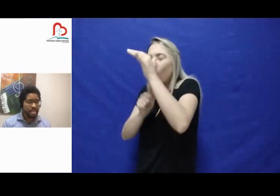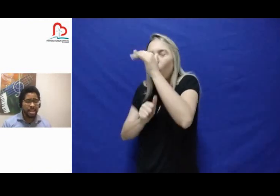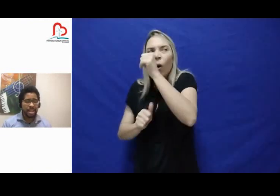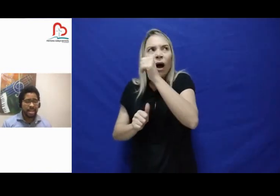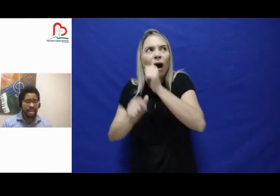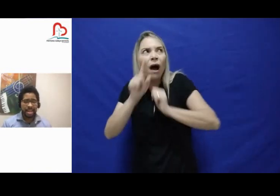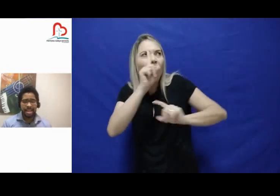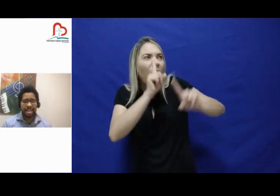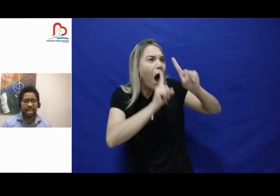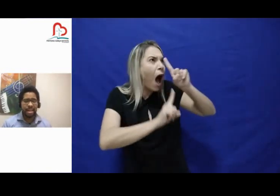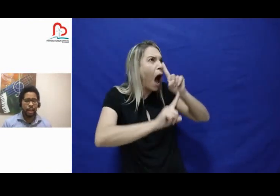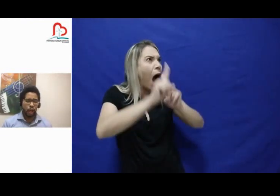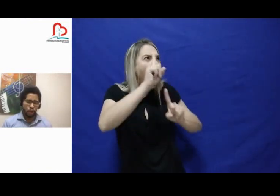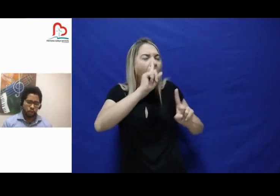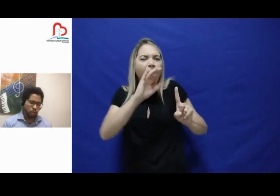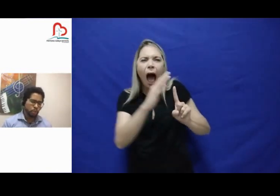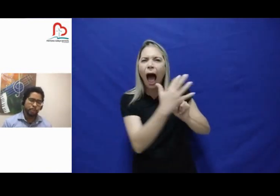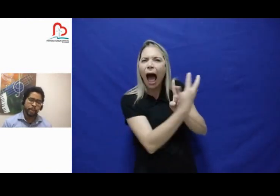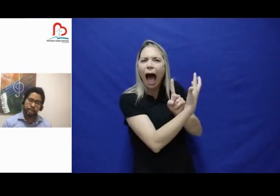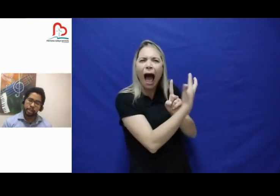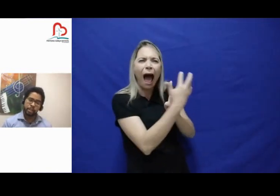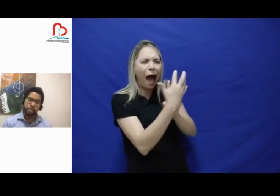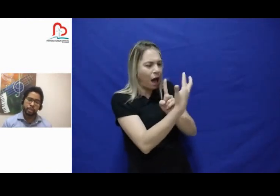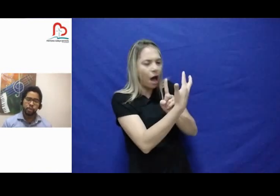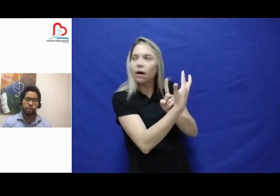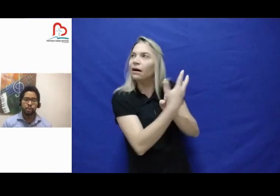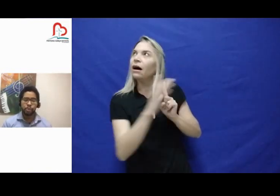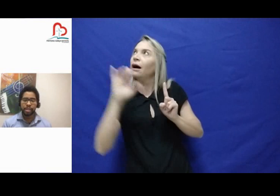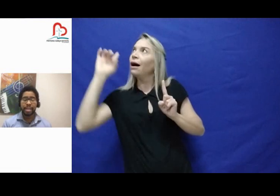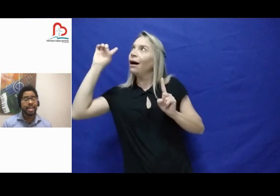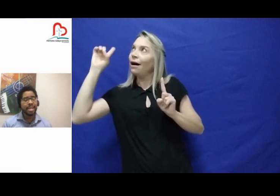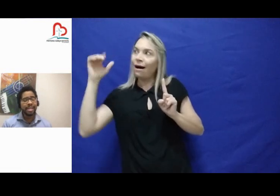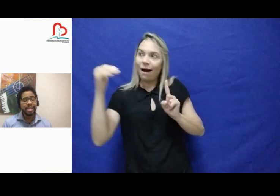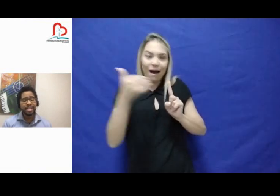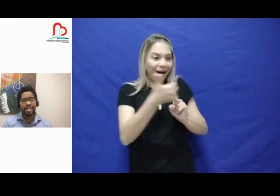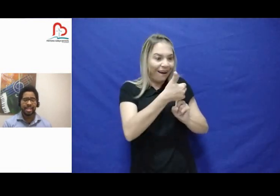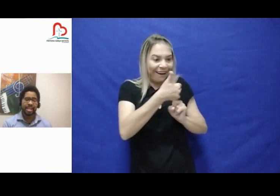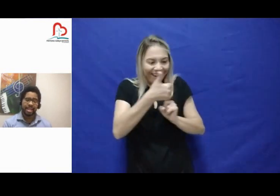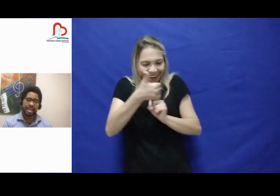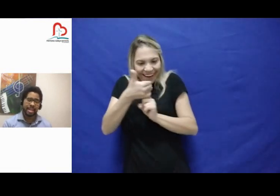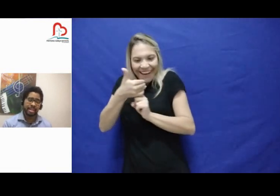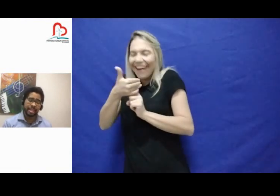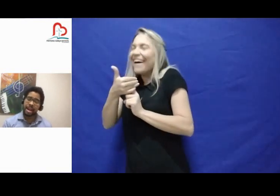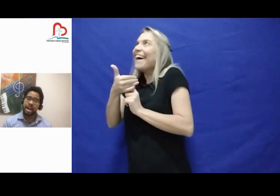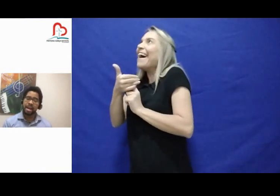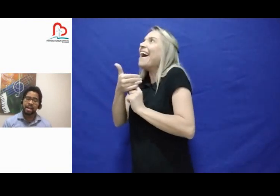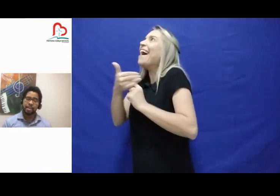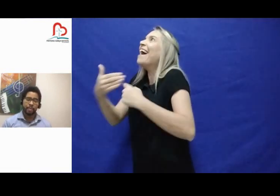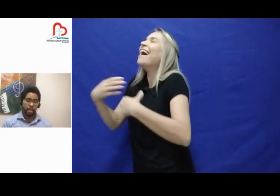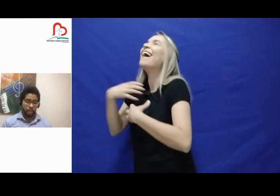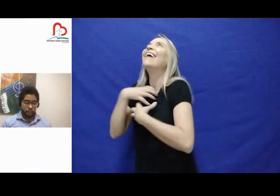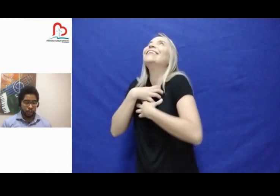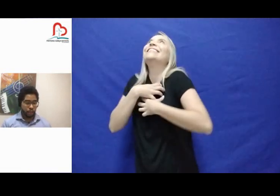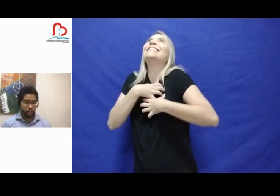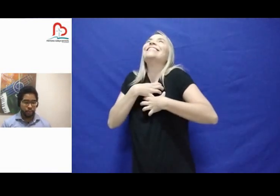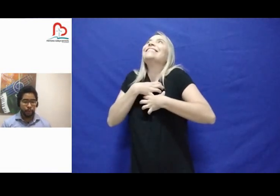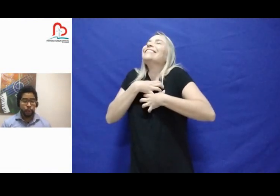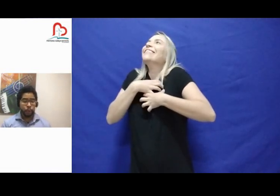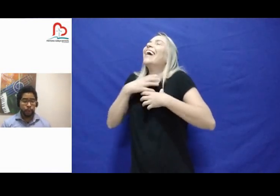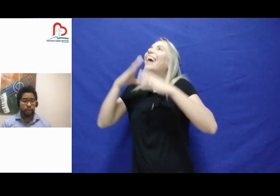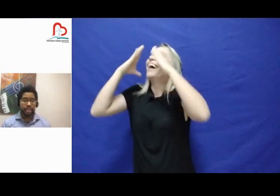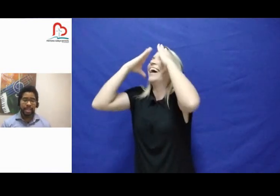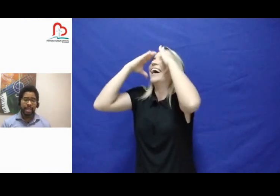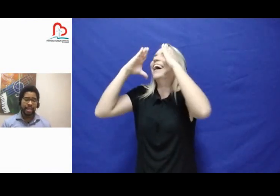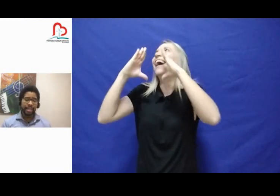salva está. Do perigo que cercá-la, ele